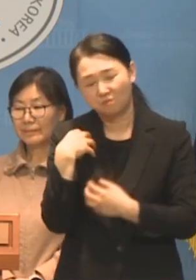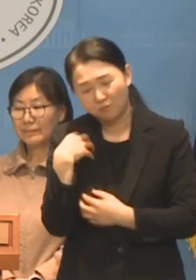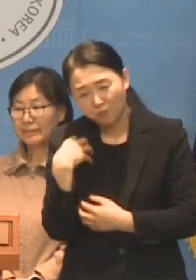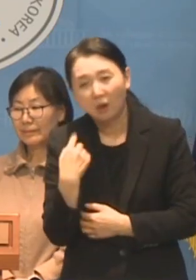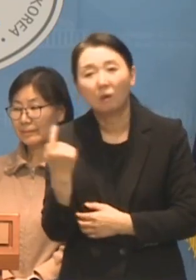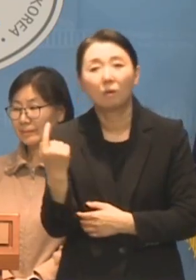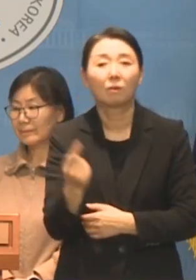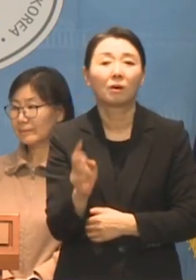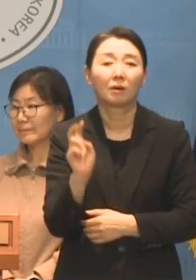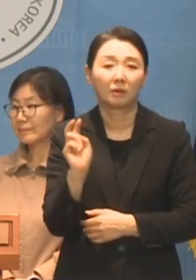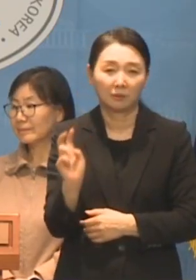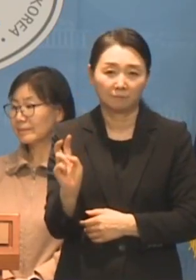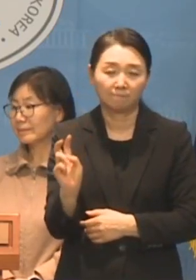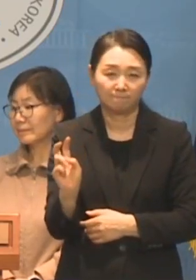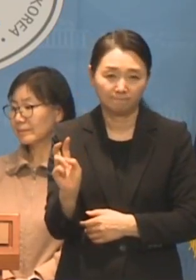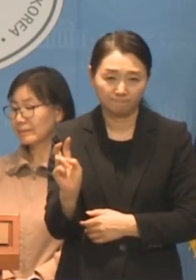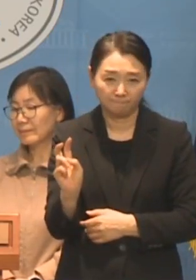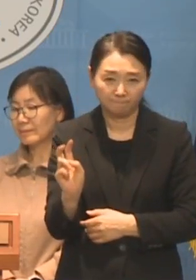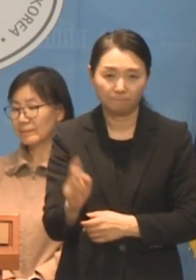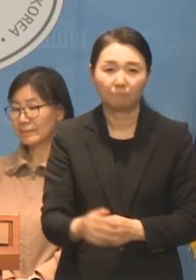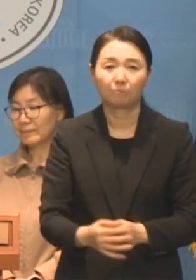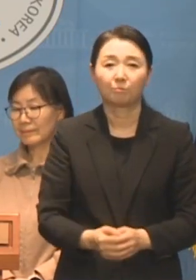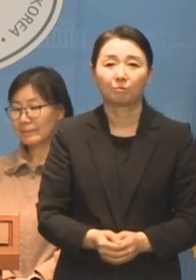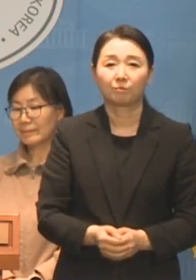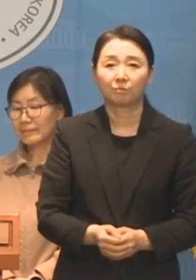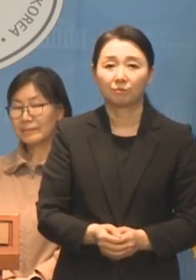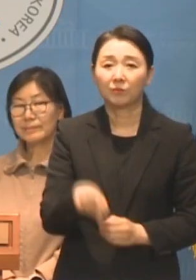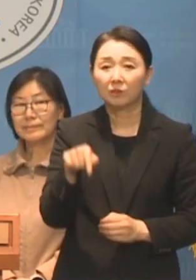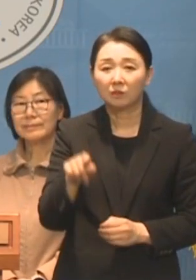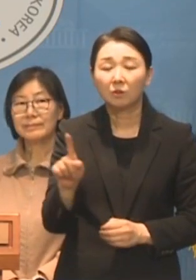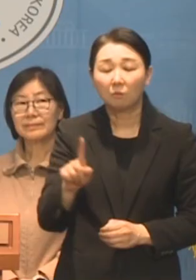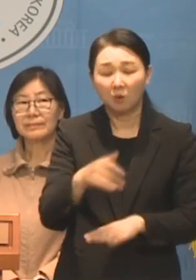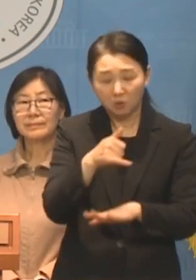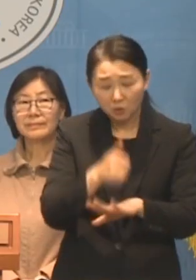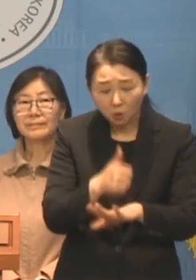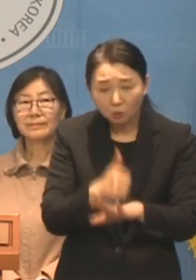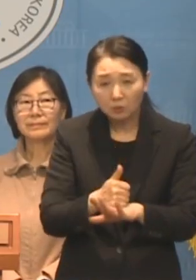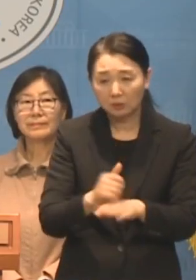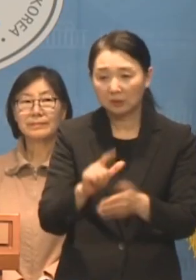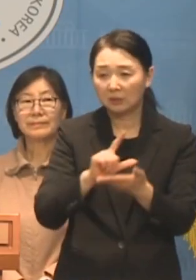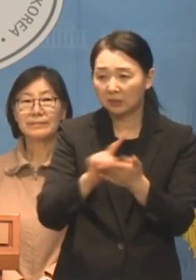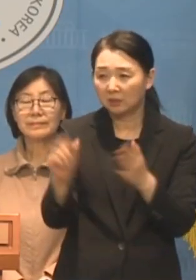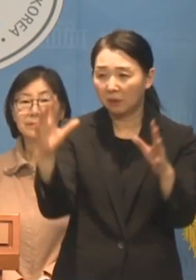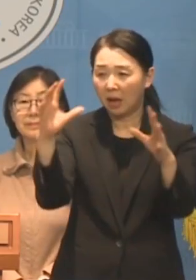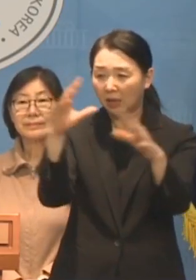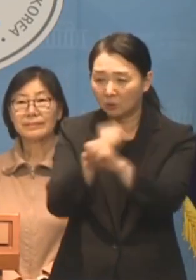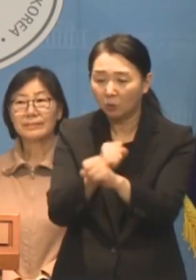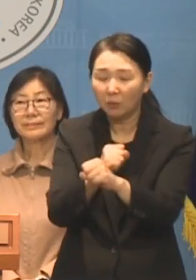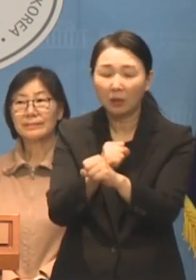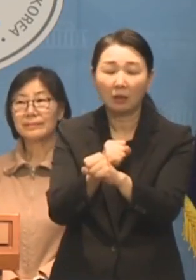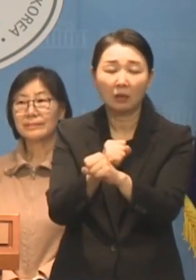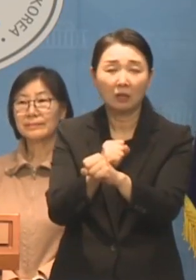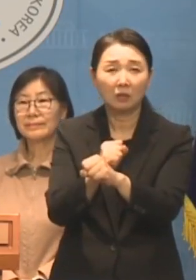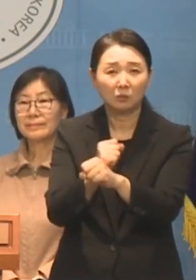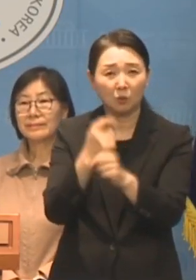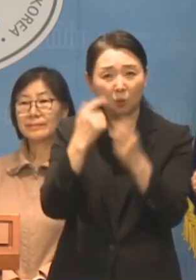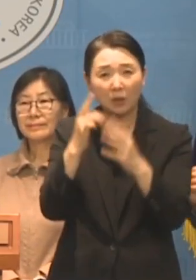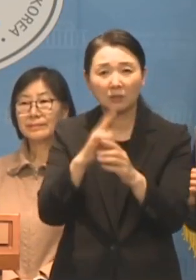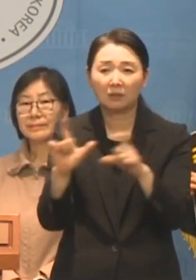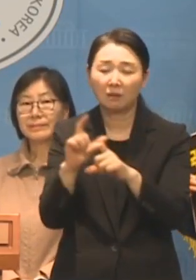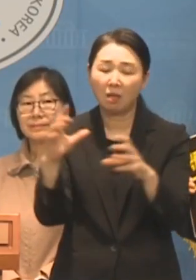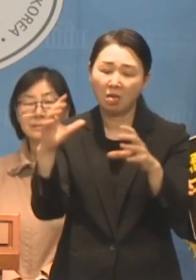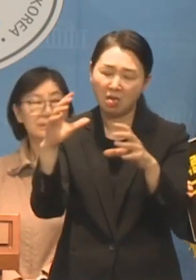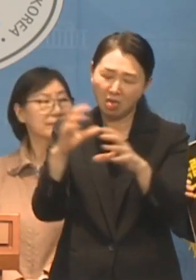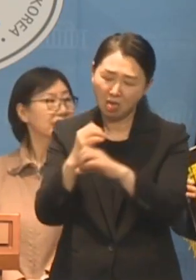부담으로 전가될 것이고 이것은 소멸해가는 지방을 더 확실하게